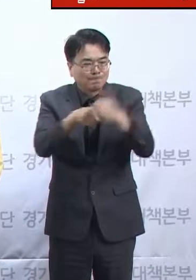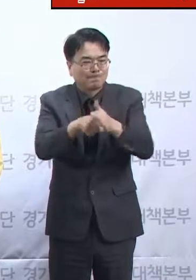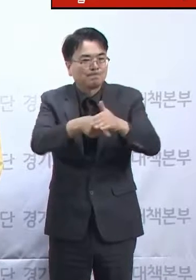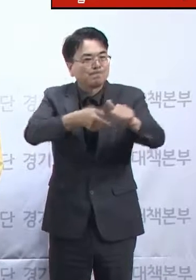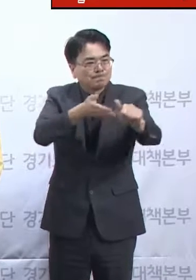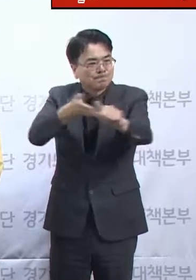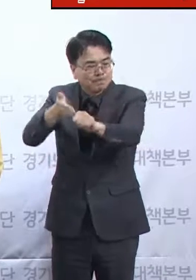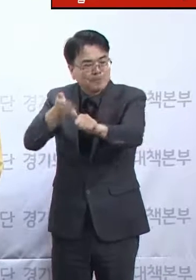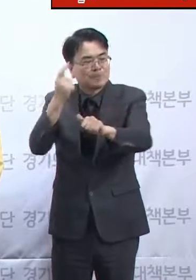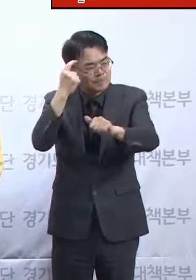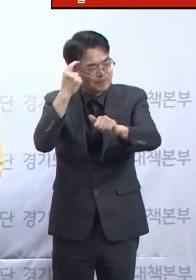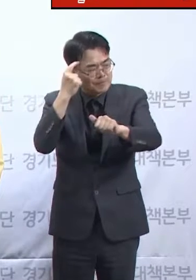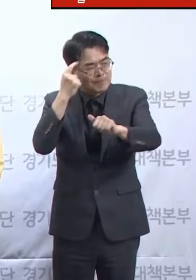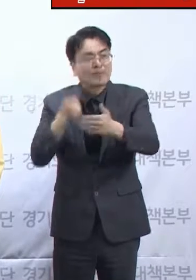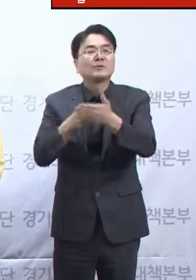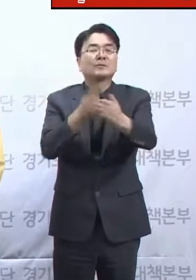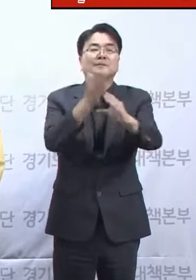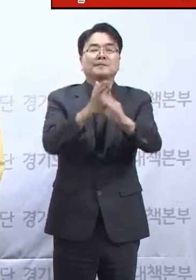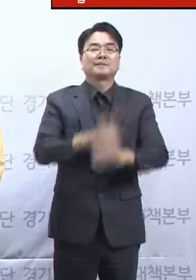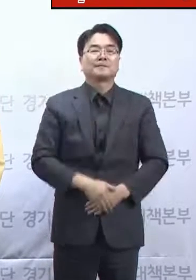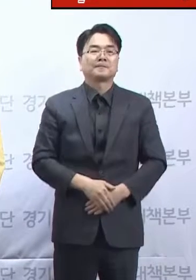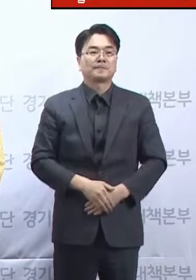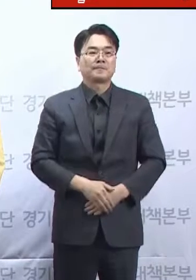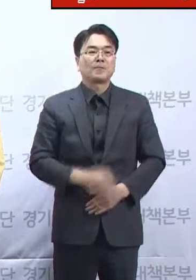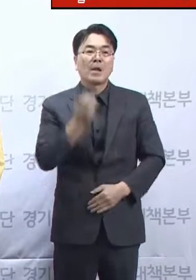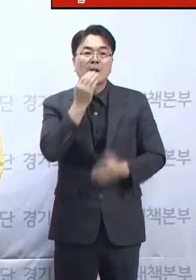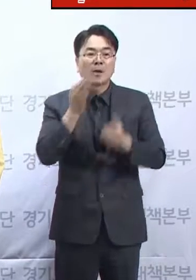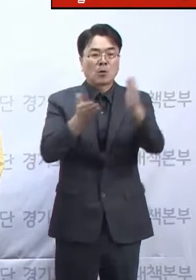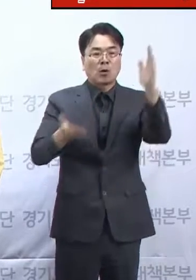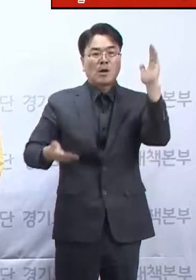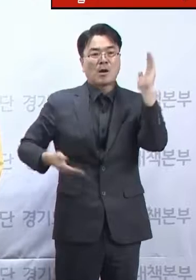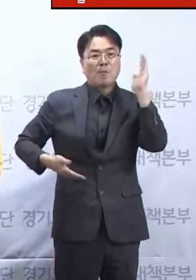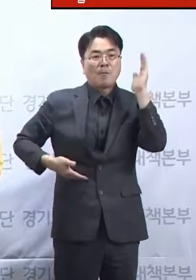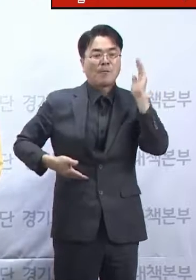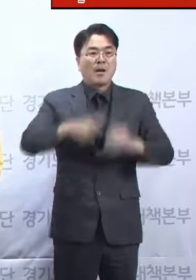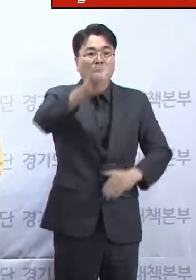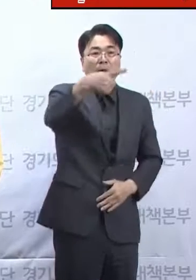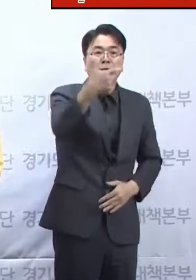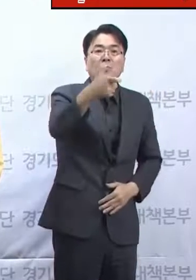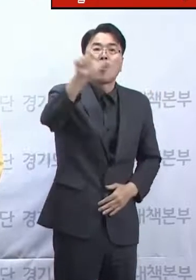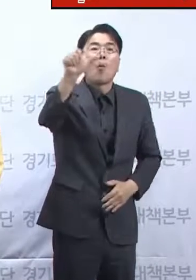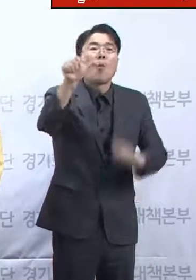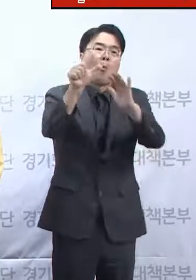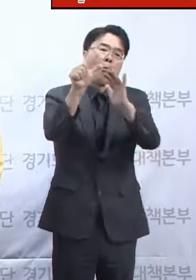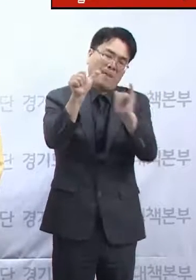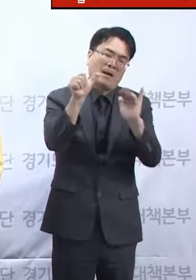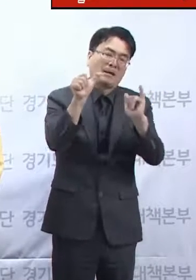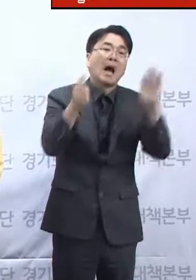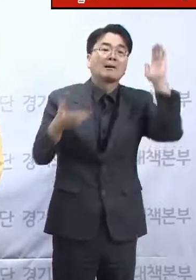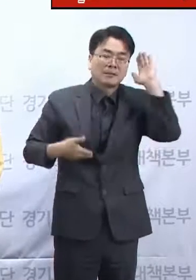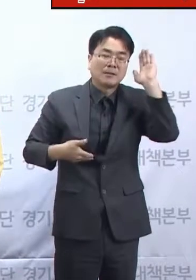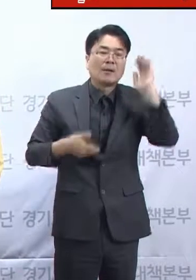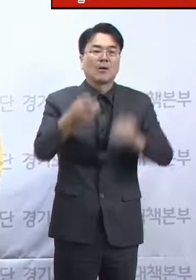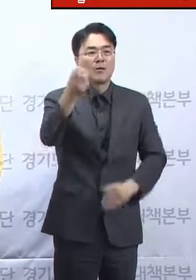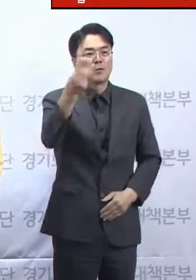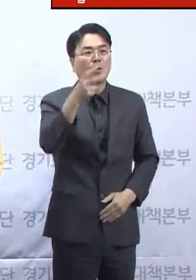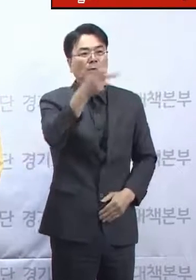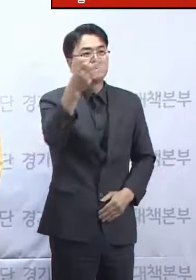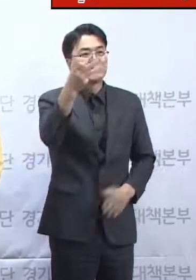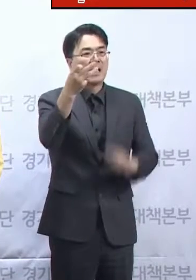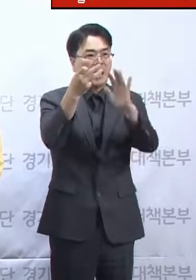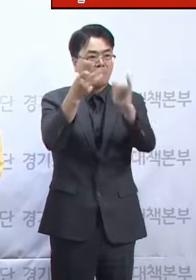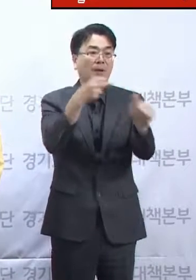지금 강구하고 있습니다. 아무튼 경기도 학생 165만 명이 넘는 학생과 또 13만